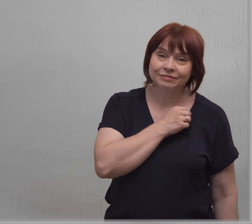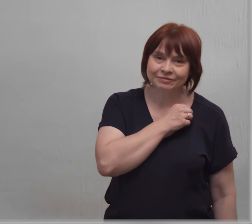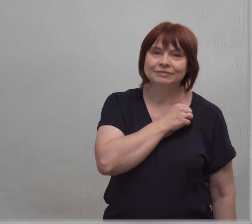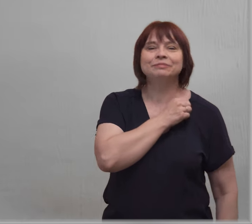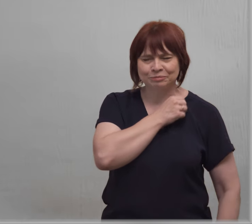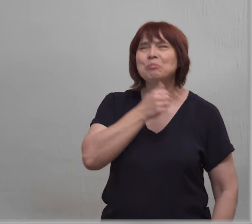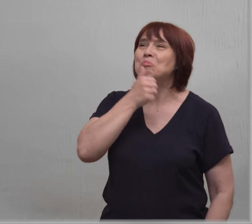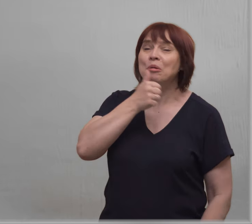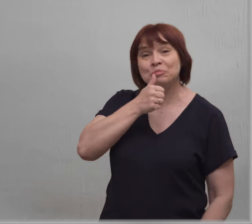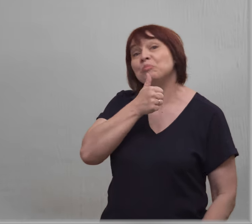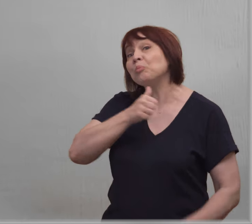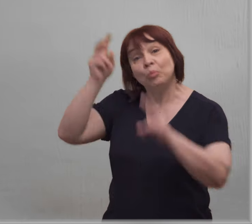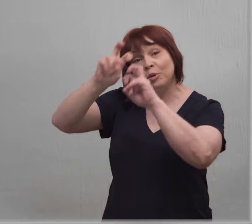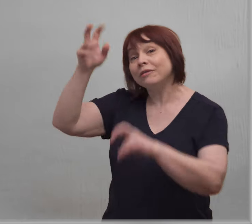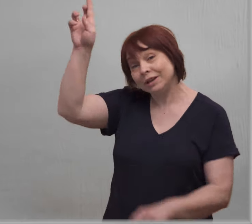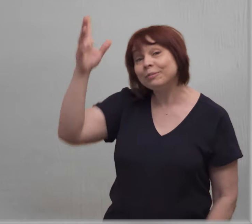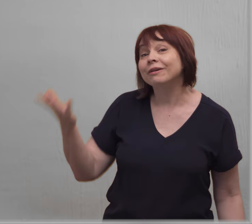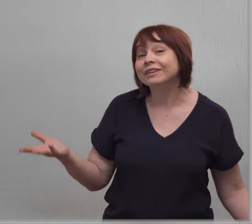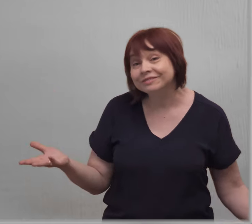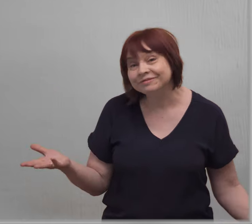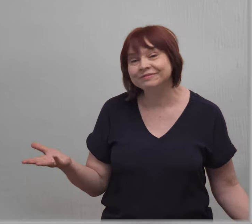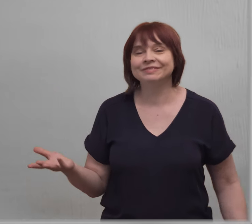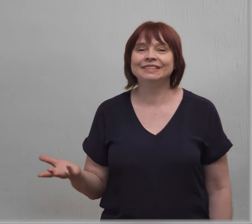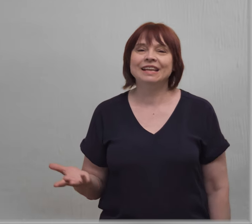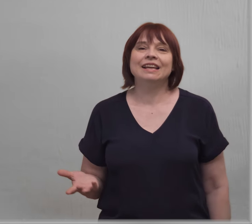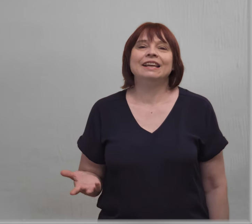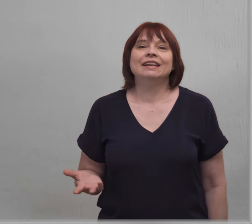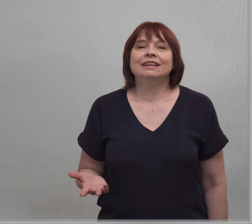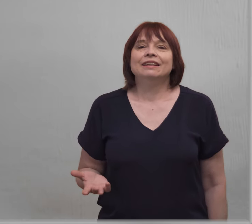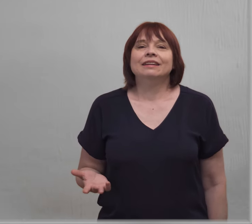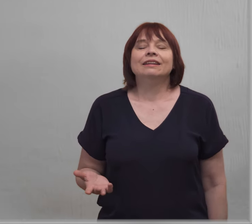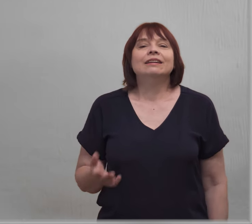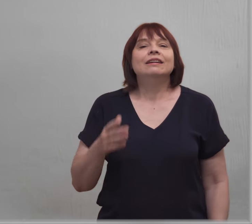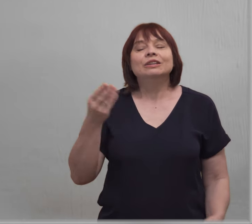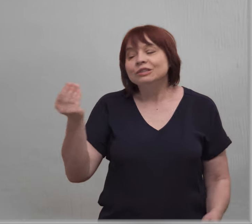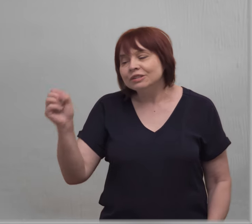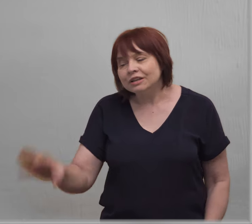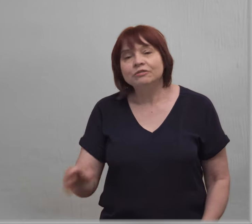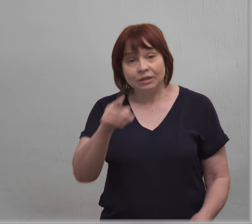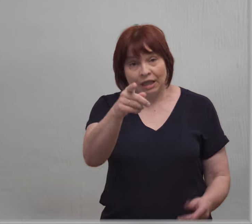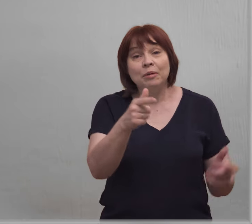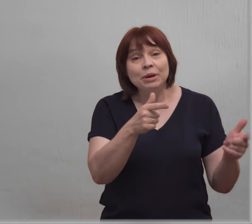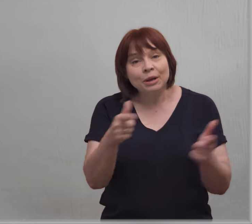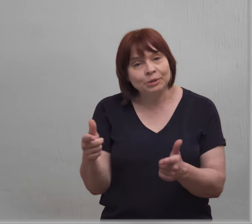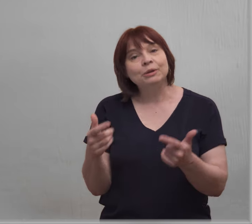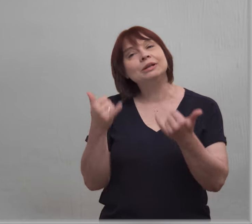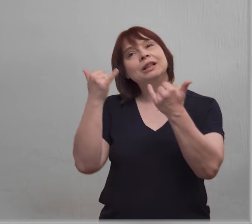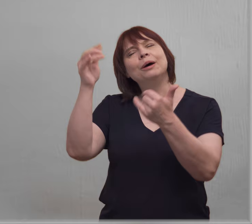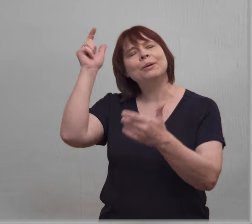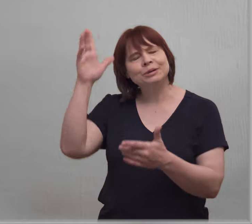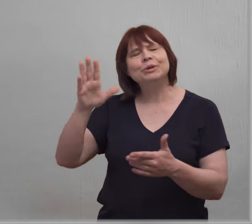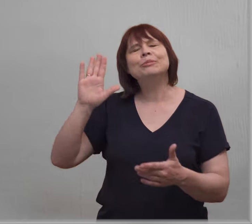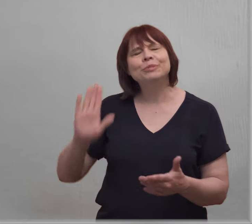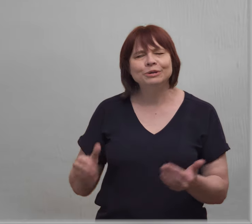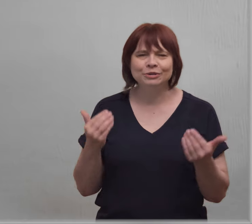пожалуйста, испытайте. Испытывайте Бога. Поэтому та жертва, которую сегодня ты приготовил для Господа, пусть